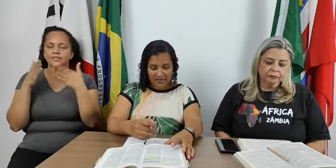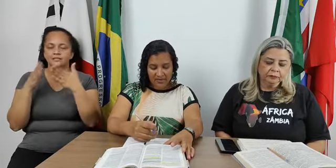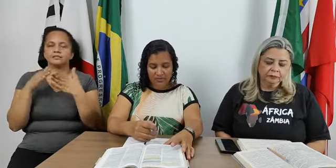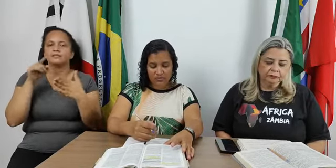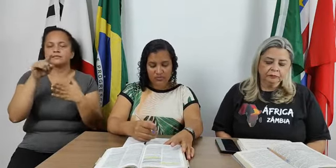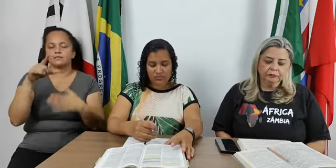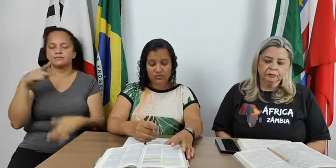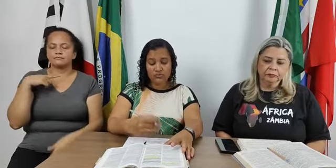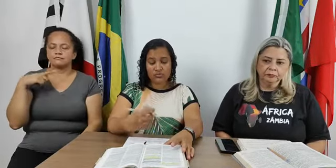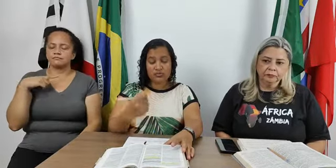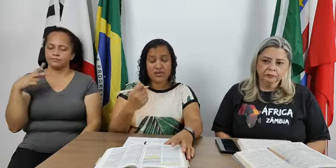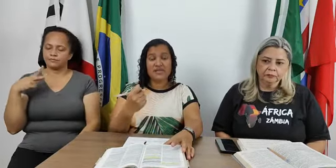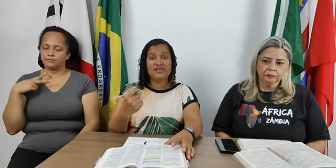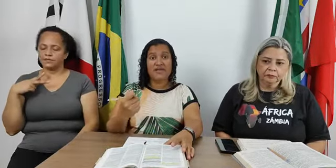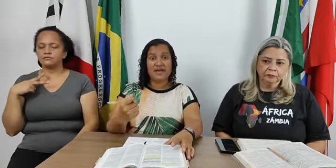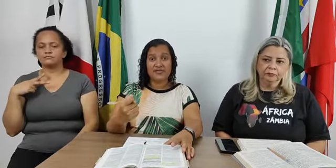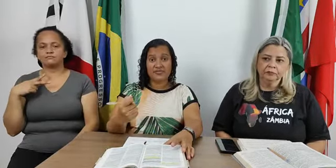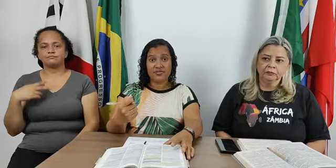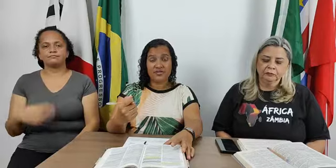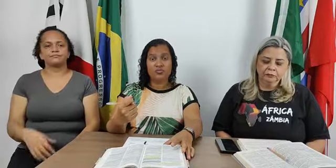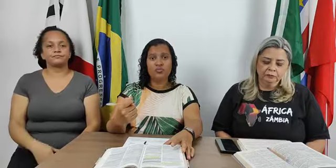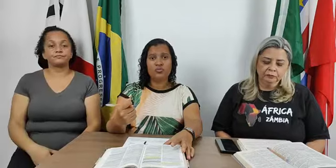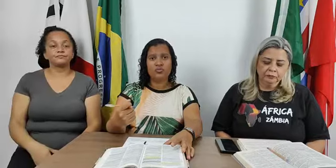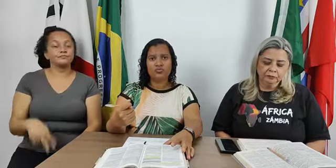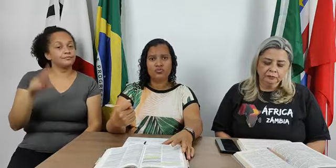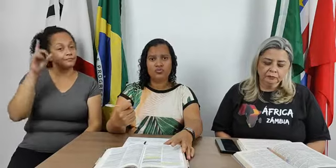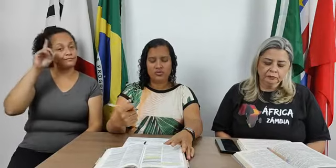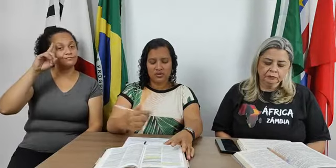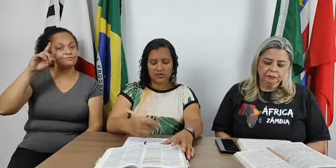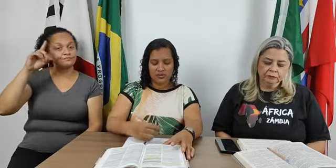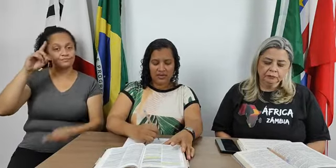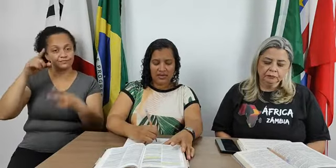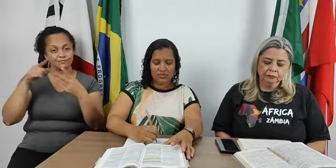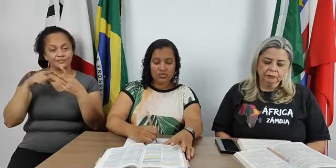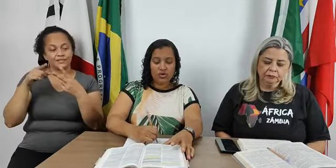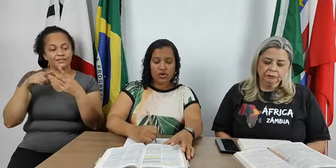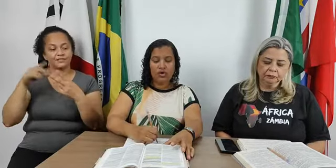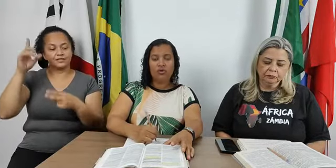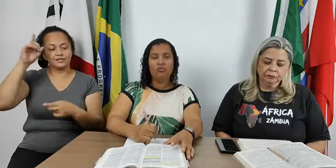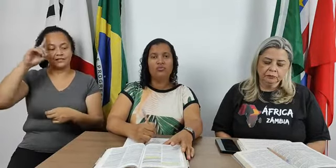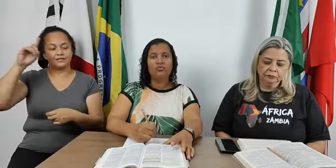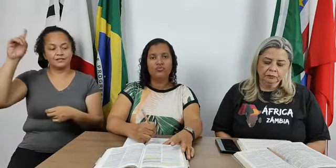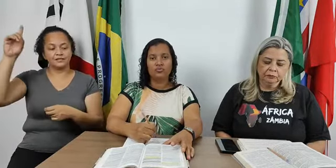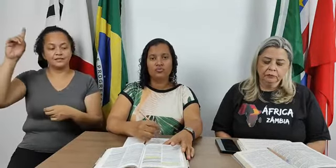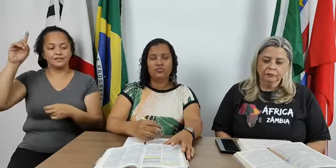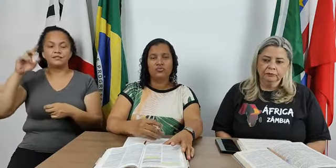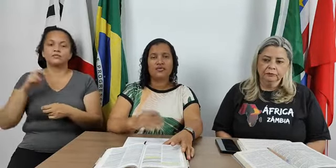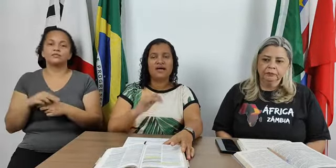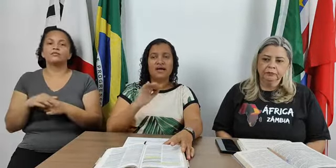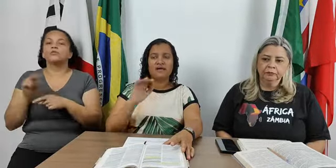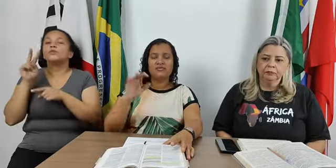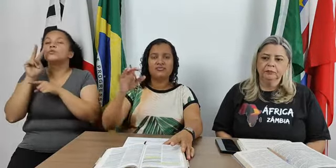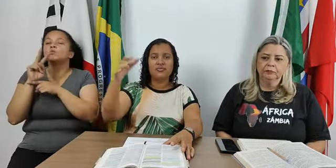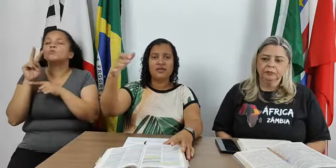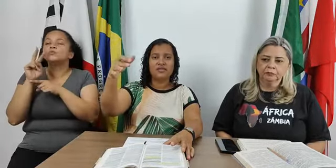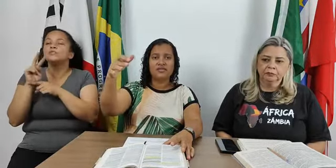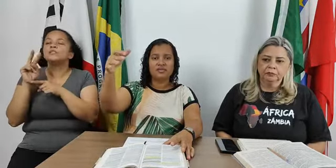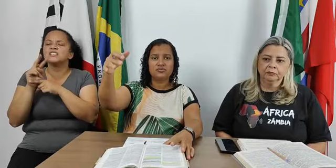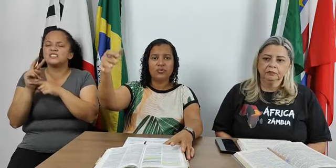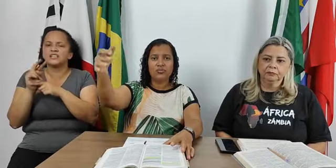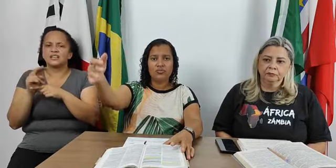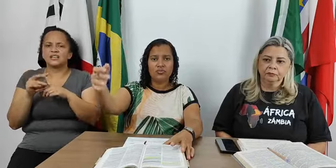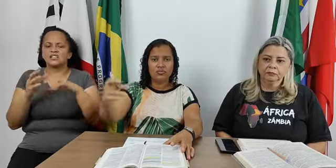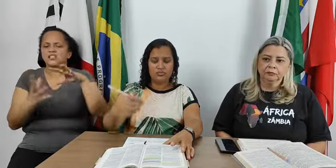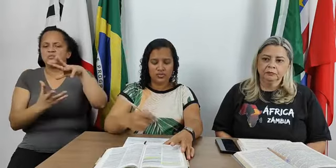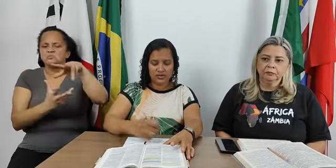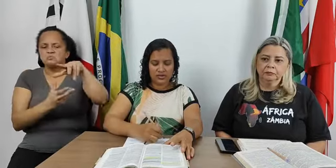que Deus nos preserve do mundo, do mundo, da influência